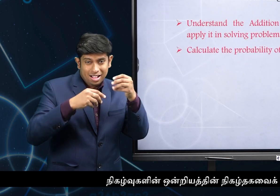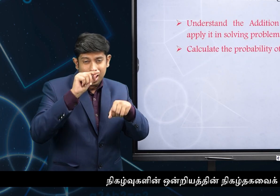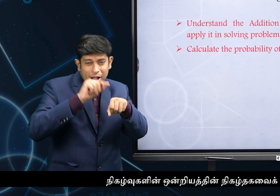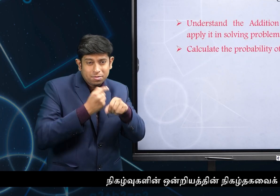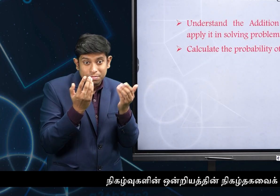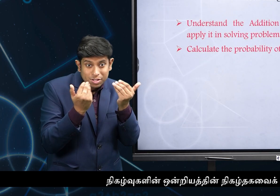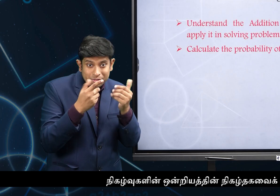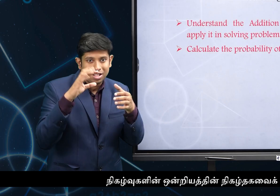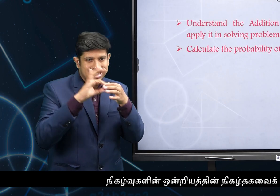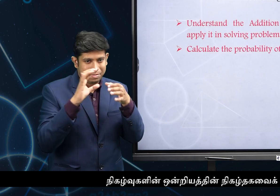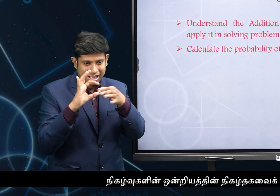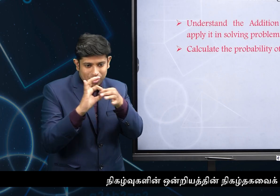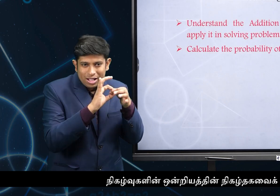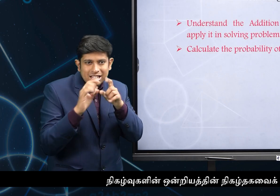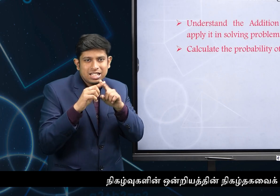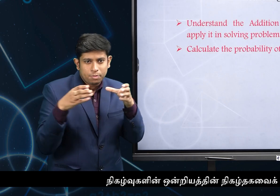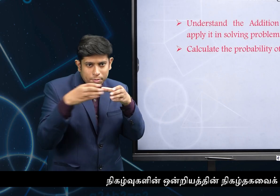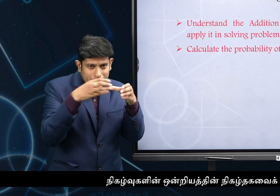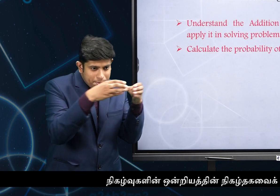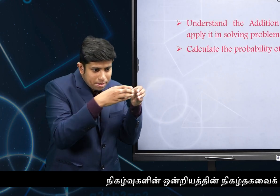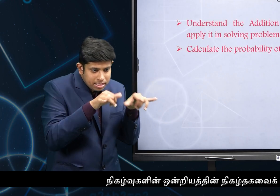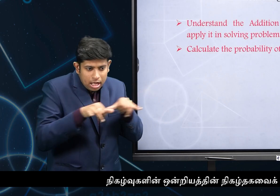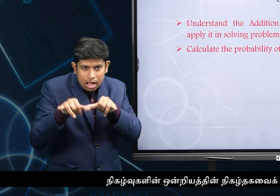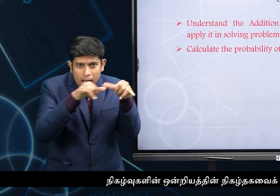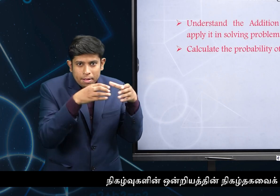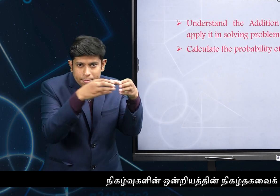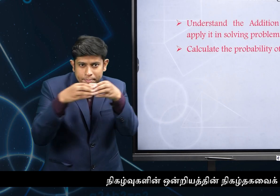நிகழ்வுகளின் ஒற்றையத்தின் நிகழ்தகவை கணக்கிடுவீர்கள்.